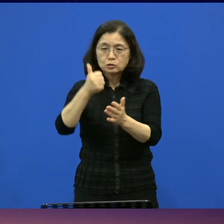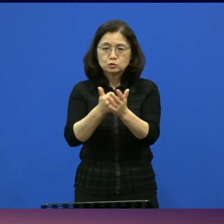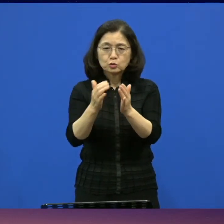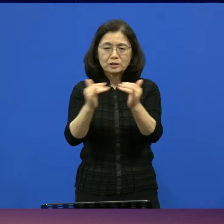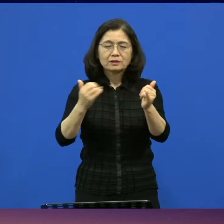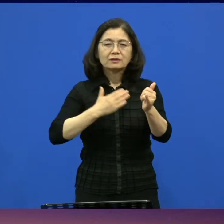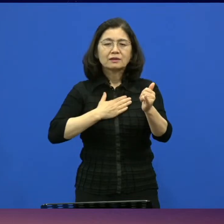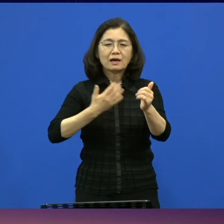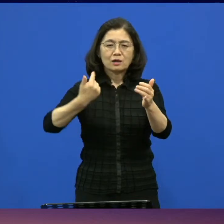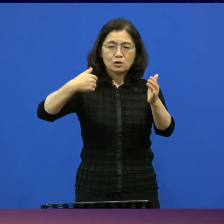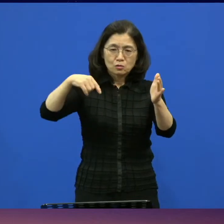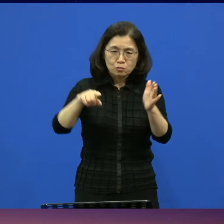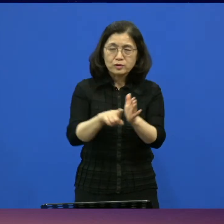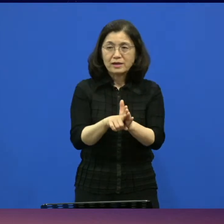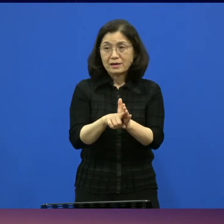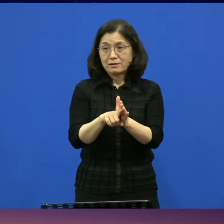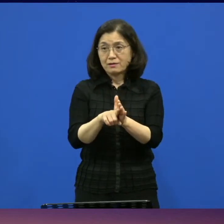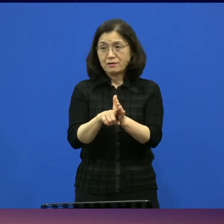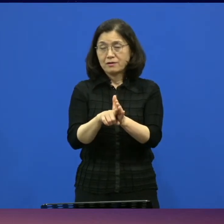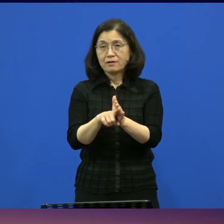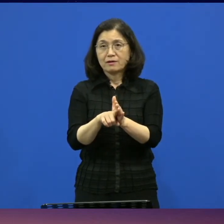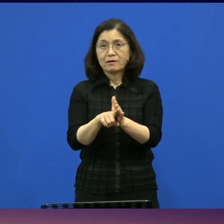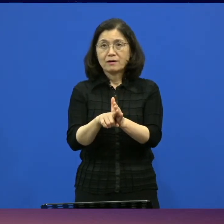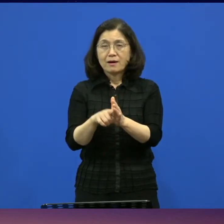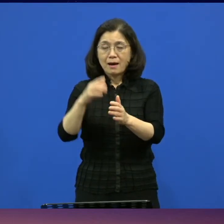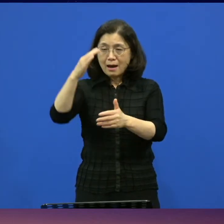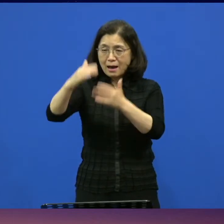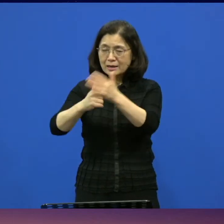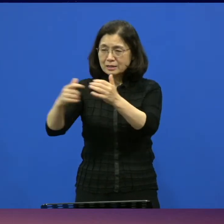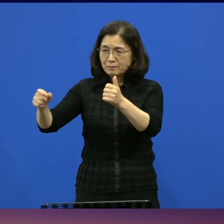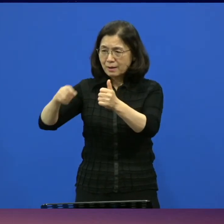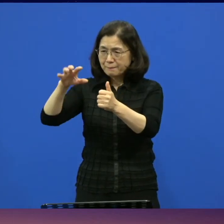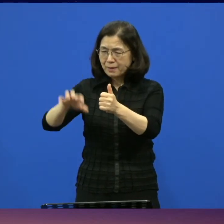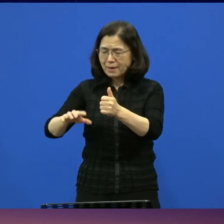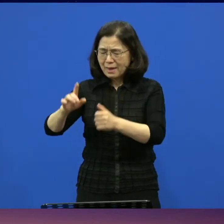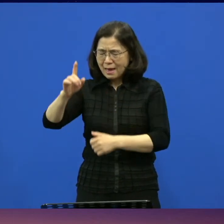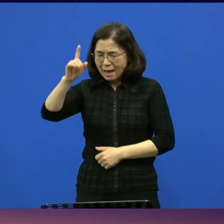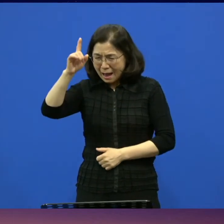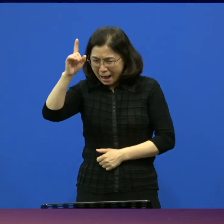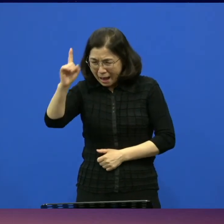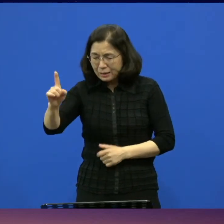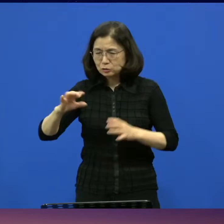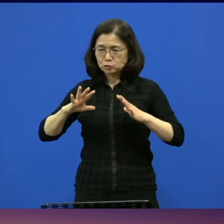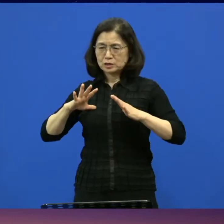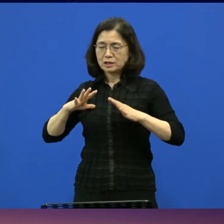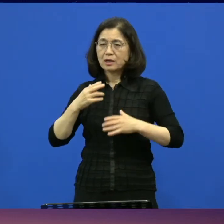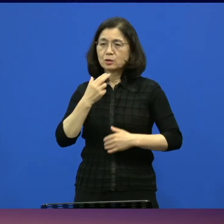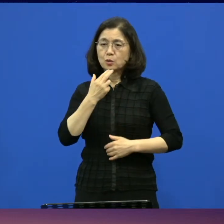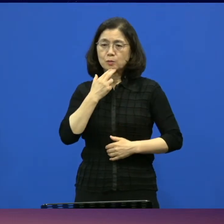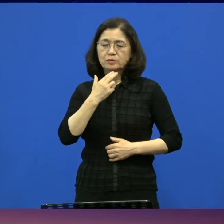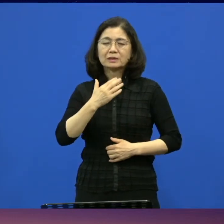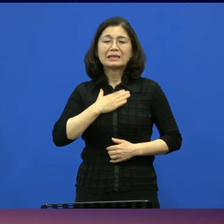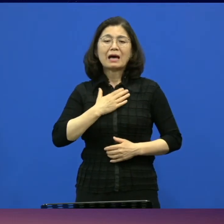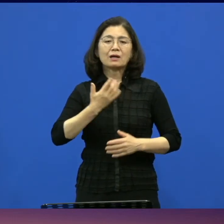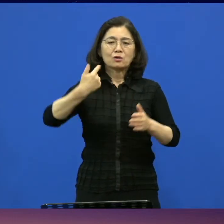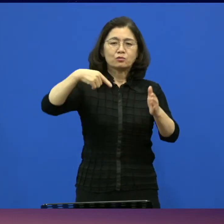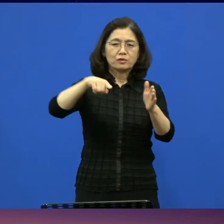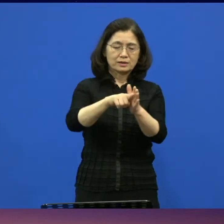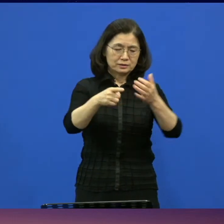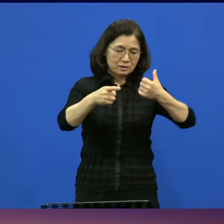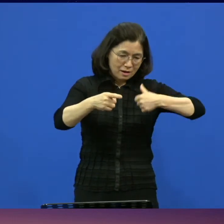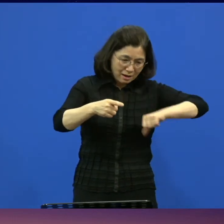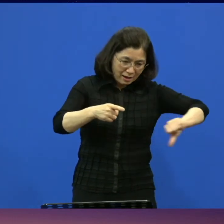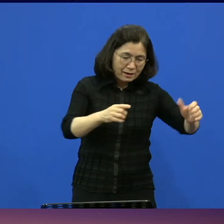위하여, 아무것도 하나님 앞에 내세울 것 없는 나를 위하여 죽어주셨다는 사실.